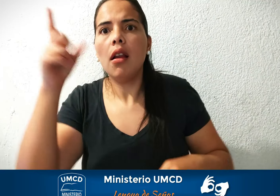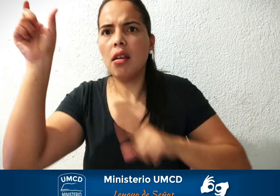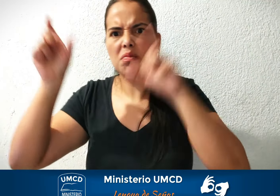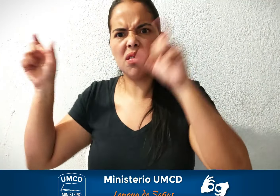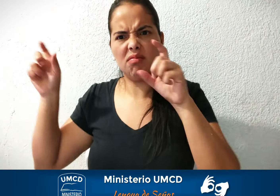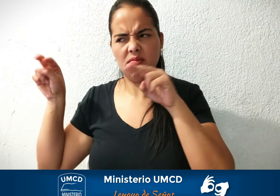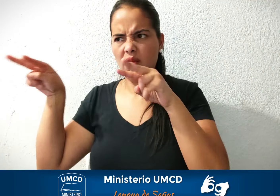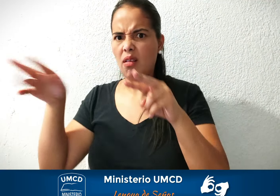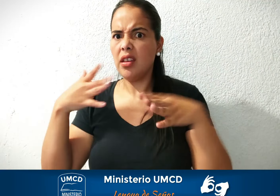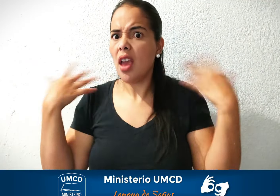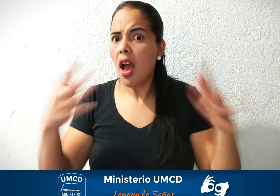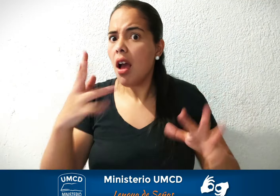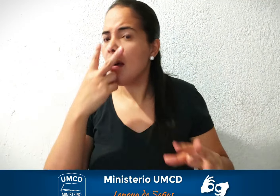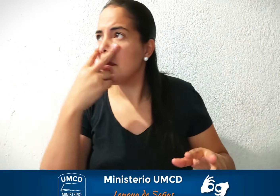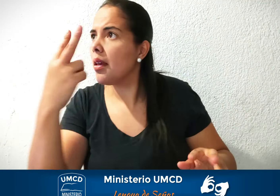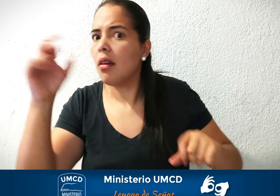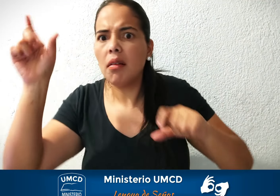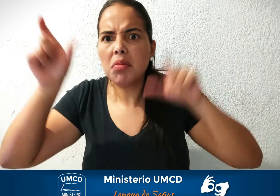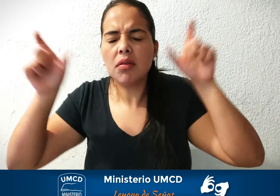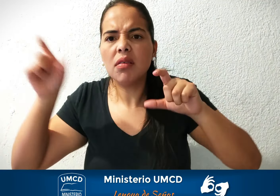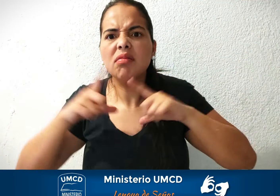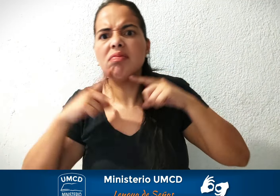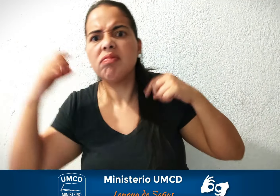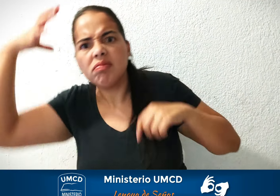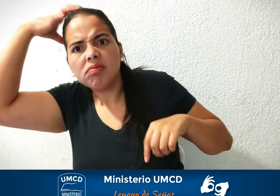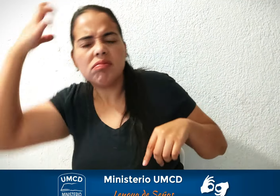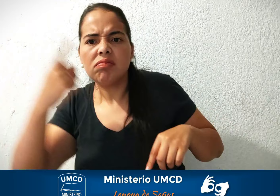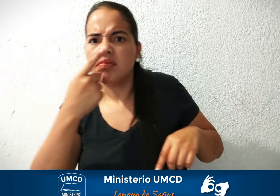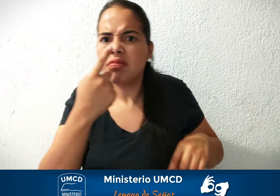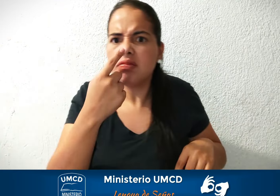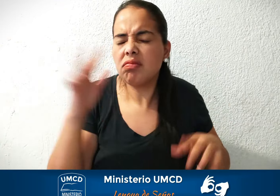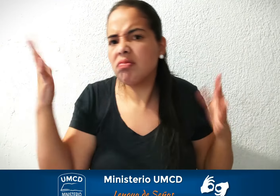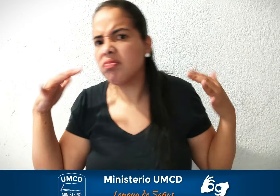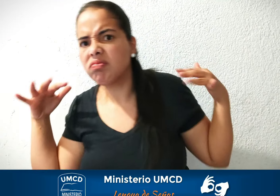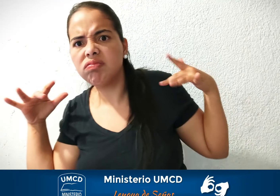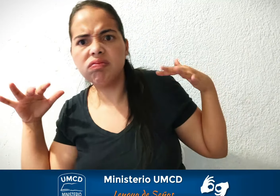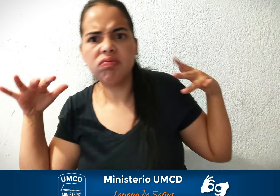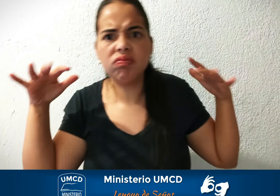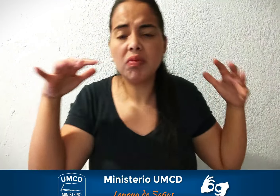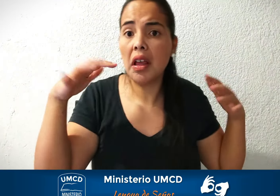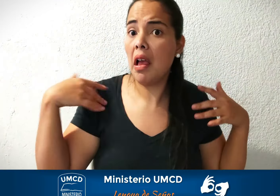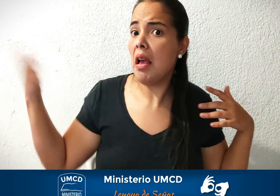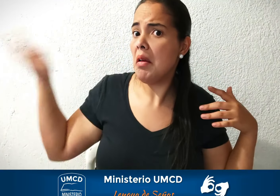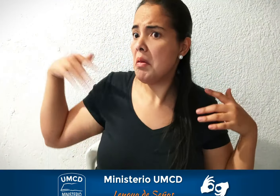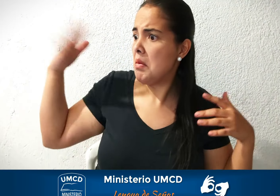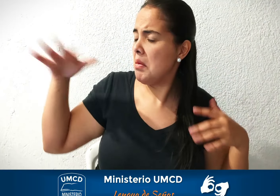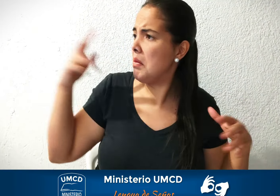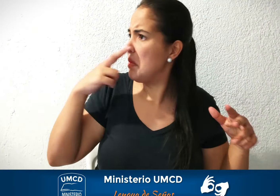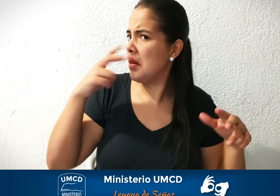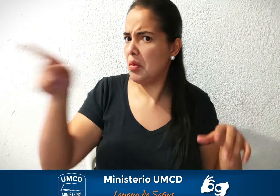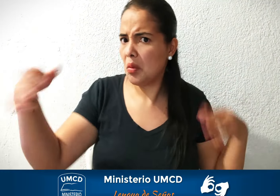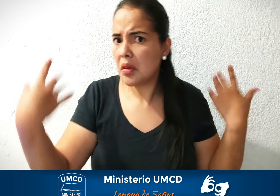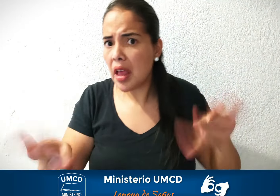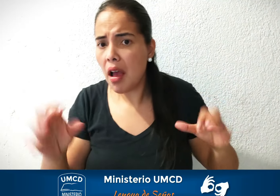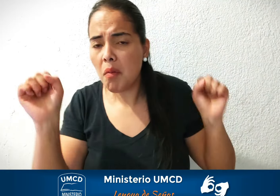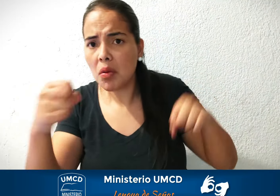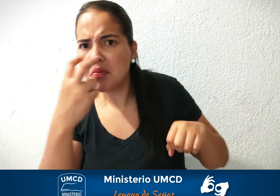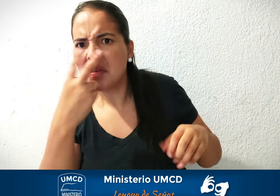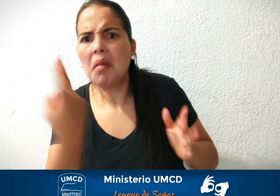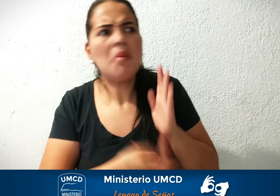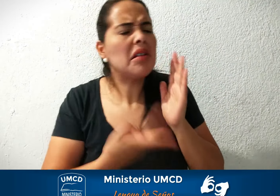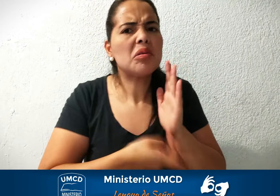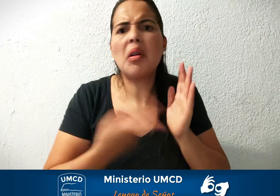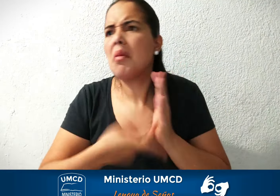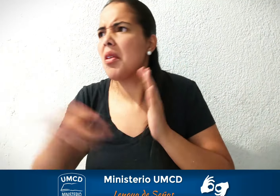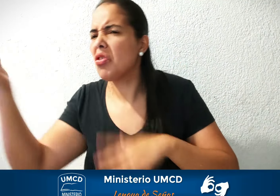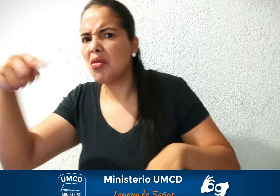los sacerdotes, a los fariseos y toda la élite religiosa llamó a este hombre para preguntarle qué